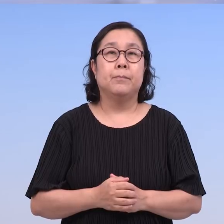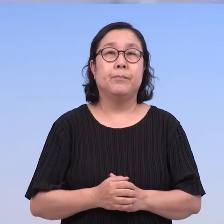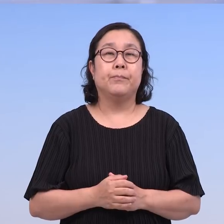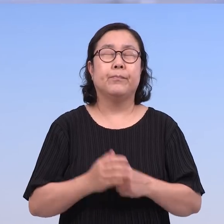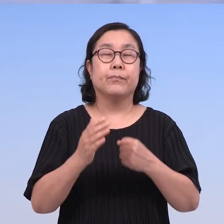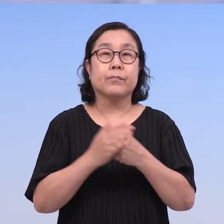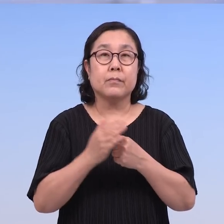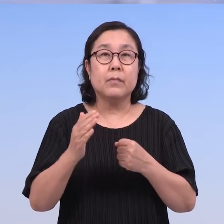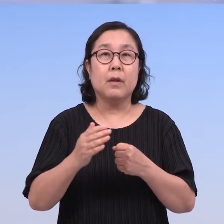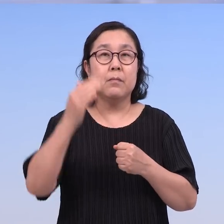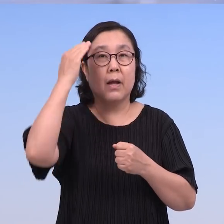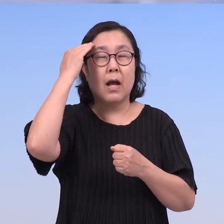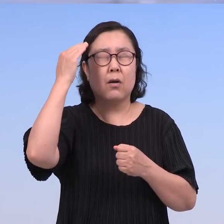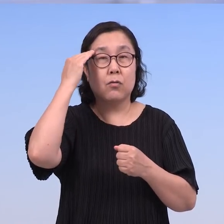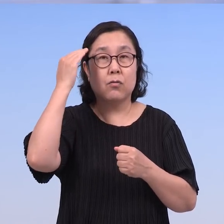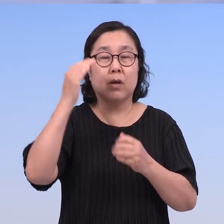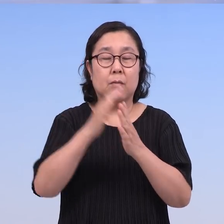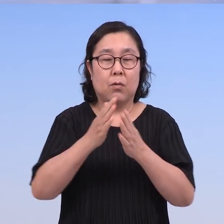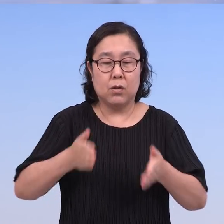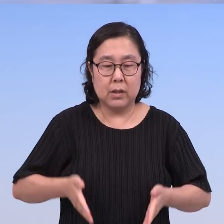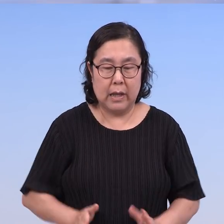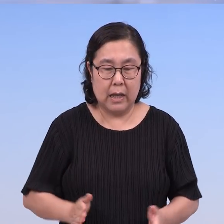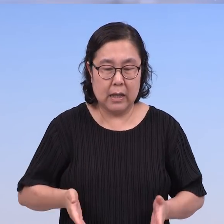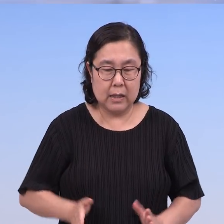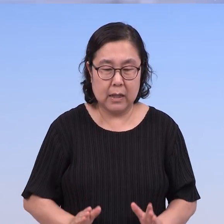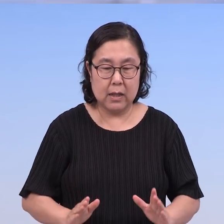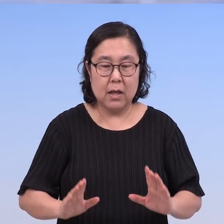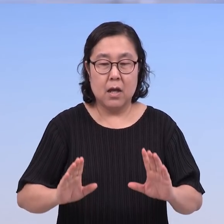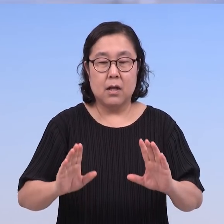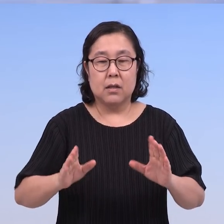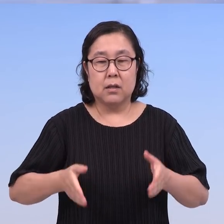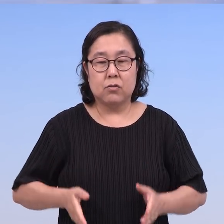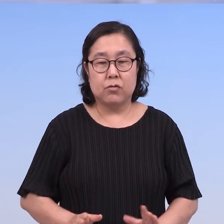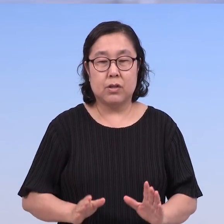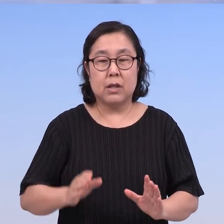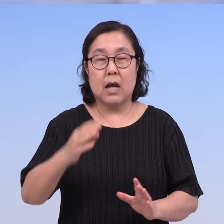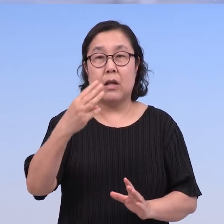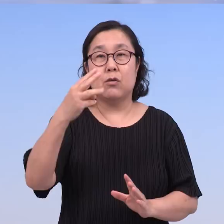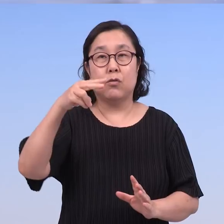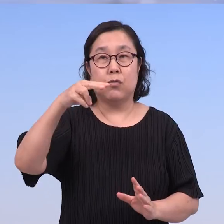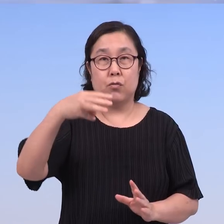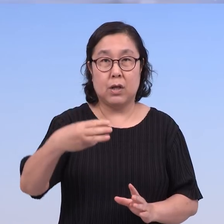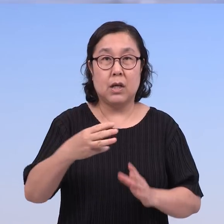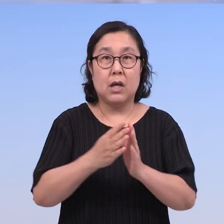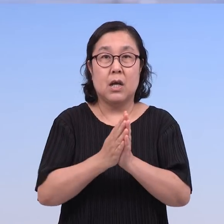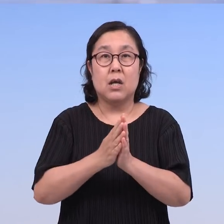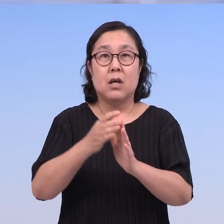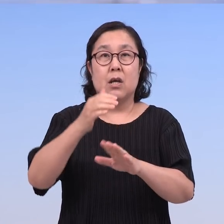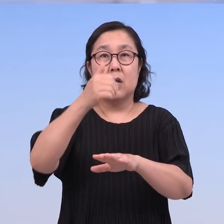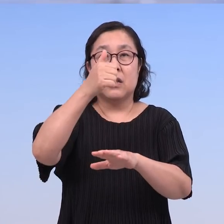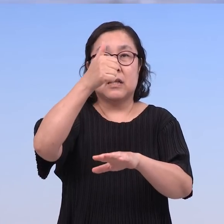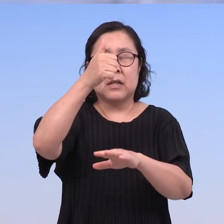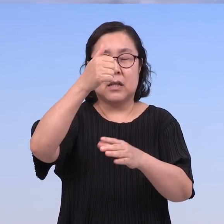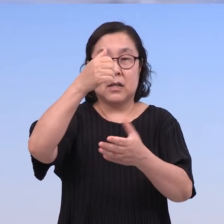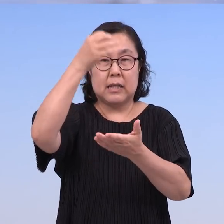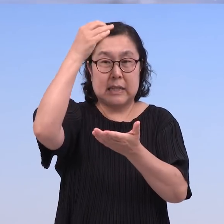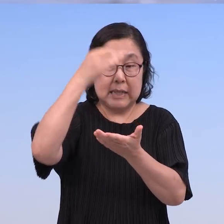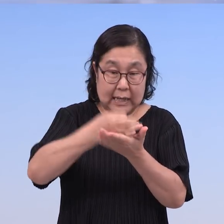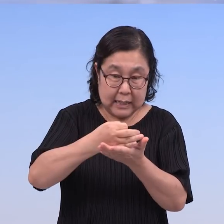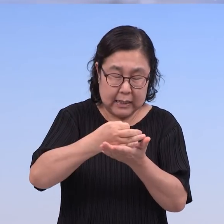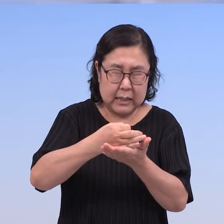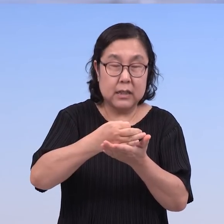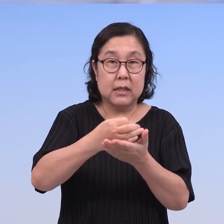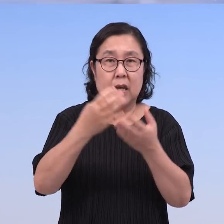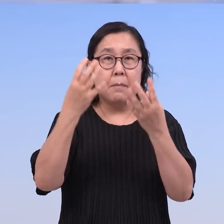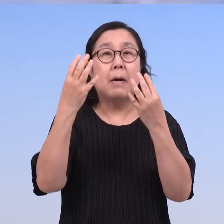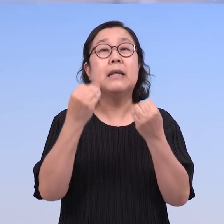그러고 보면은 우리나라 출산율이 뭐 세계 최저다, 이거는 우연히 나온 게 아닙니다. 본인들도